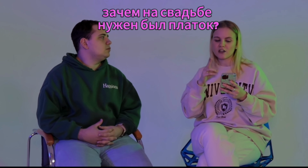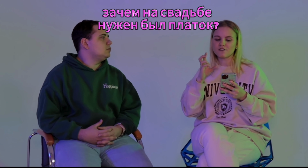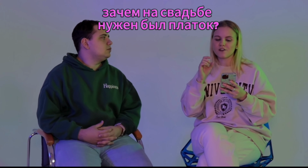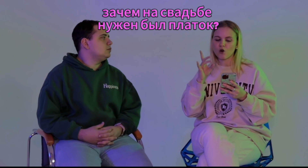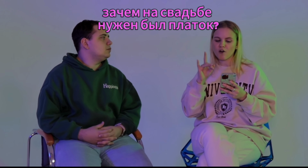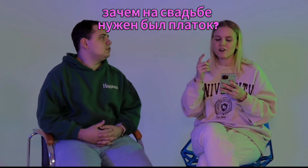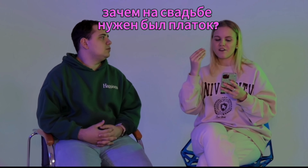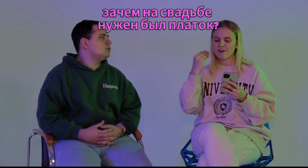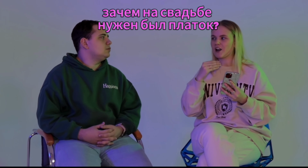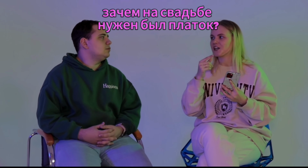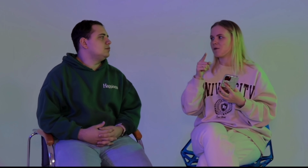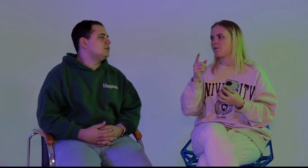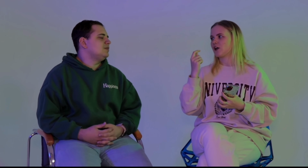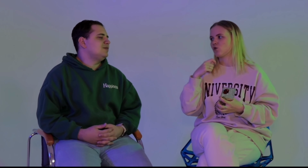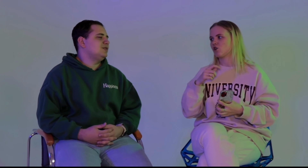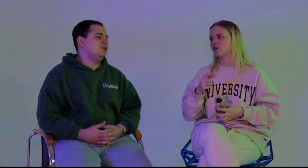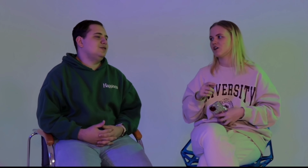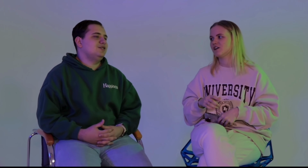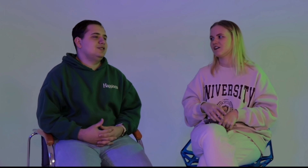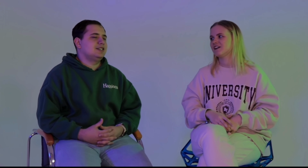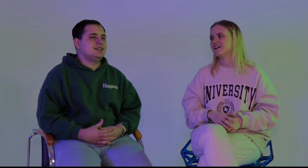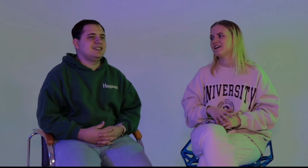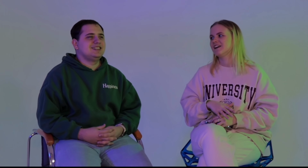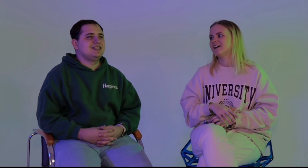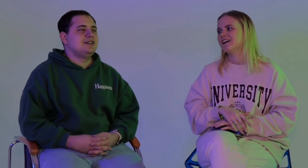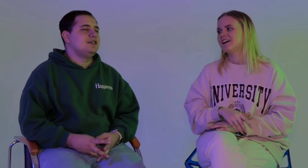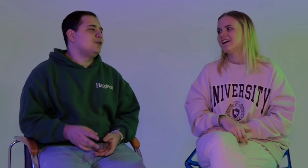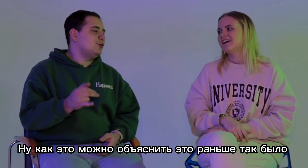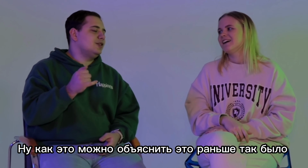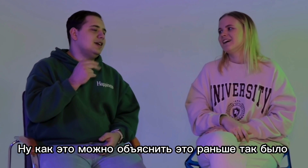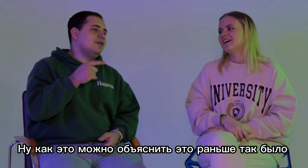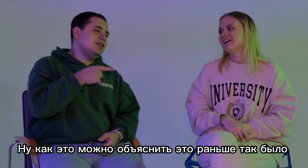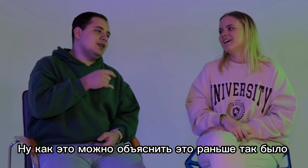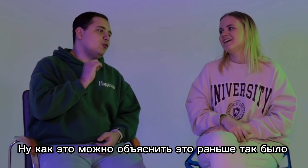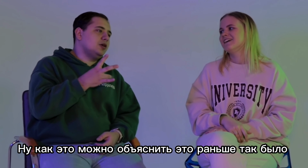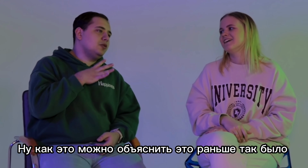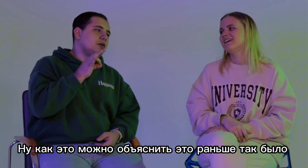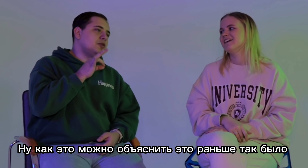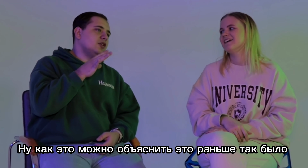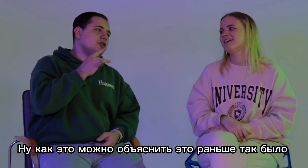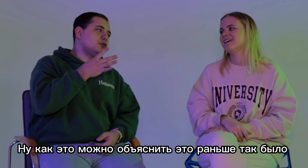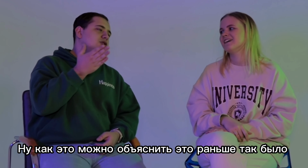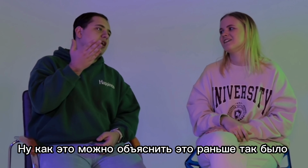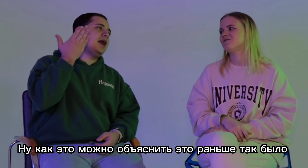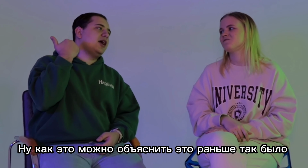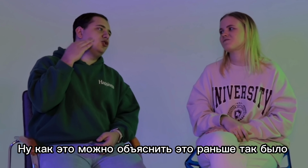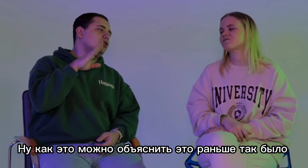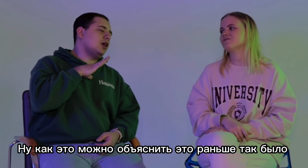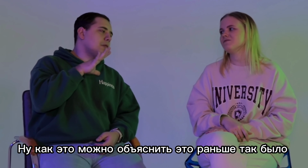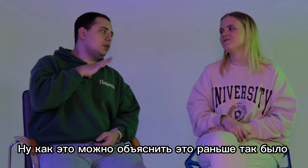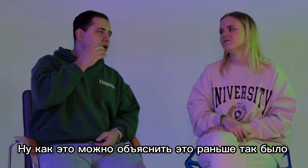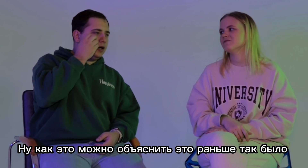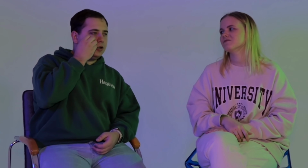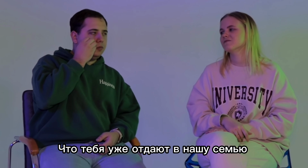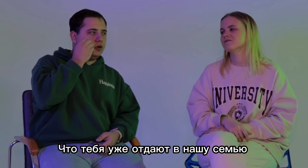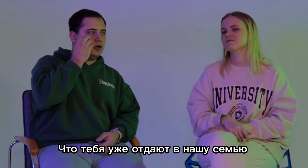который стекло надевало тебе платок? Ну да, это можно было не проводить, это просто раньше так было, типа,